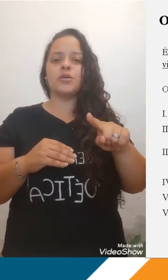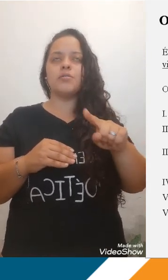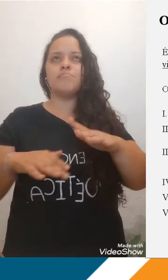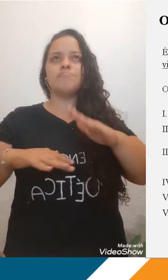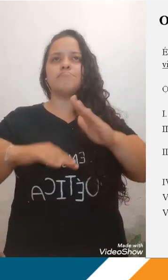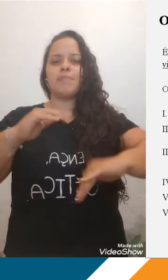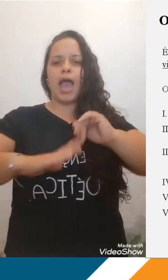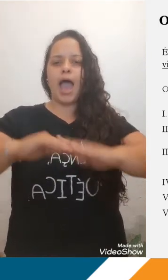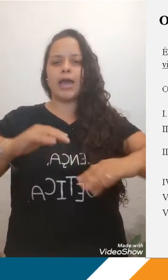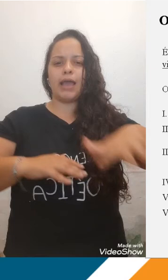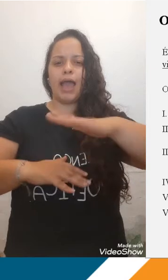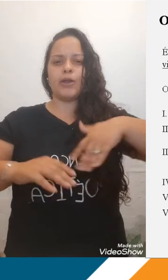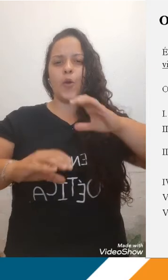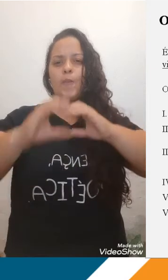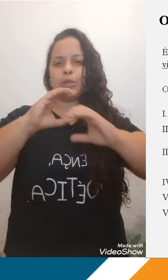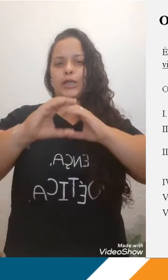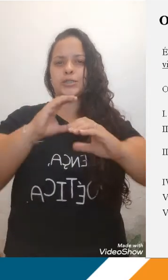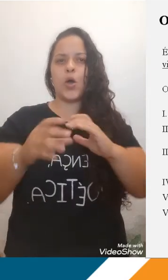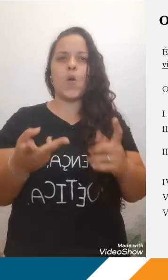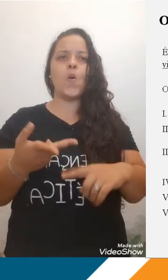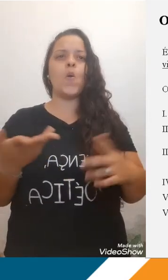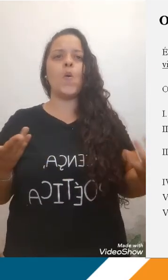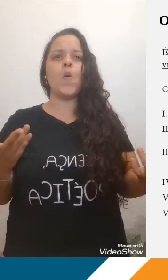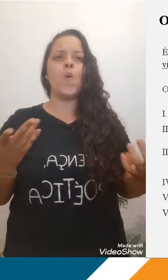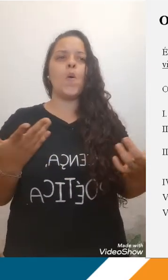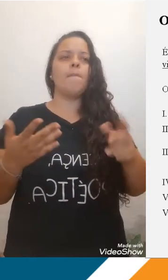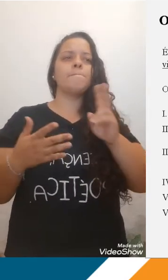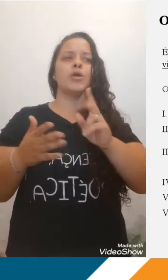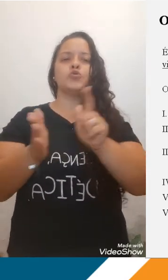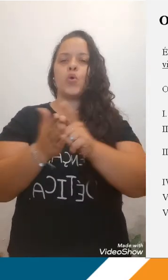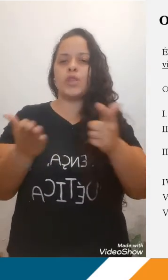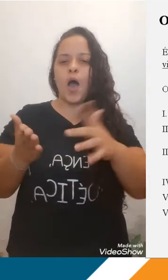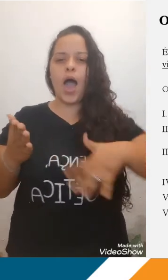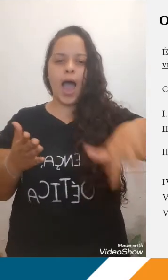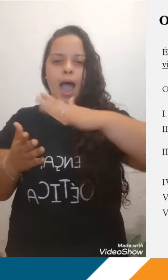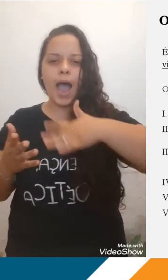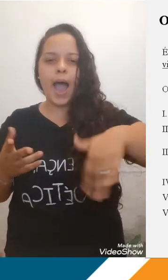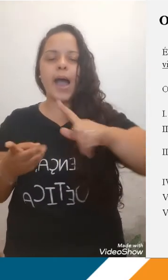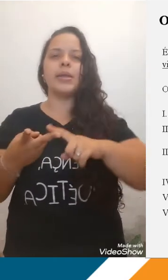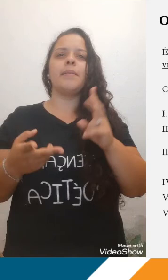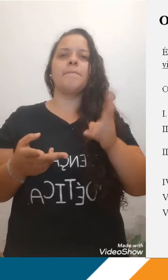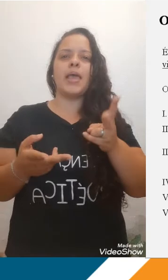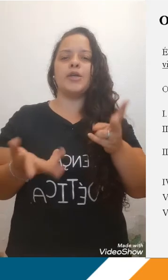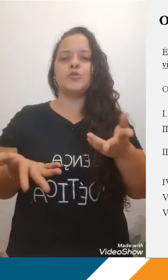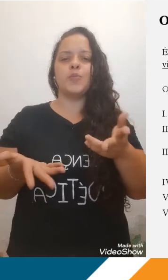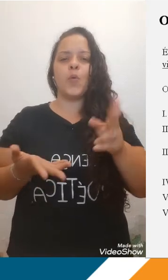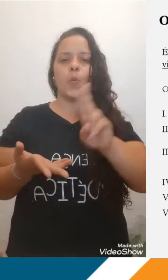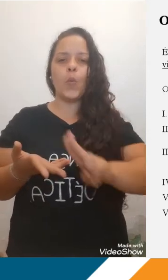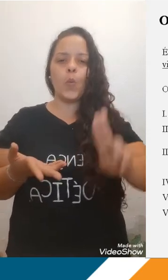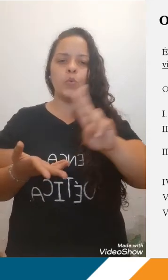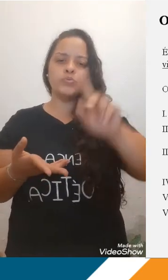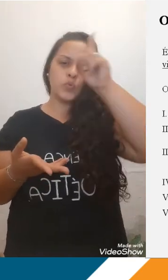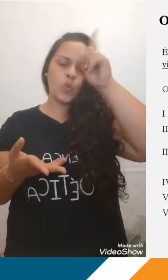comunicação de grande abrangência. Aquele jornal de bairro, mesmo que ele seja muito útil, para o seu convívio, para a